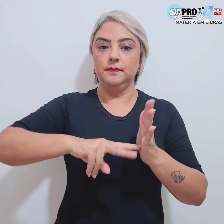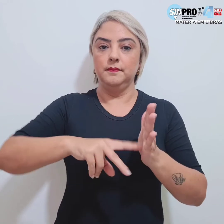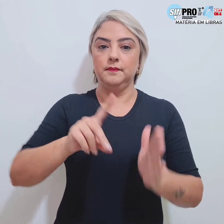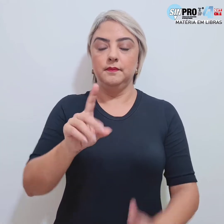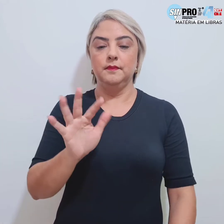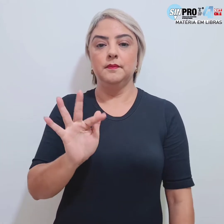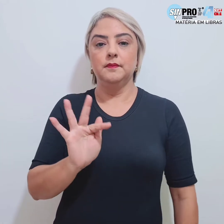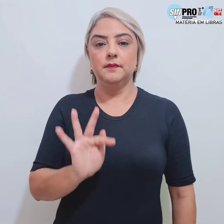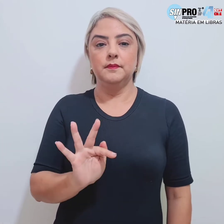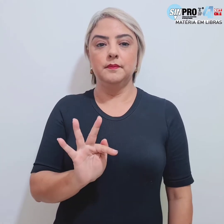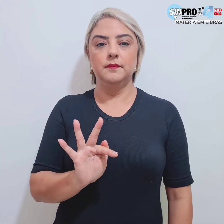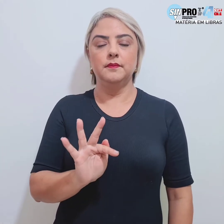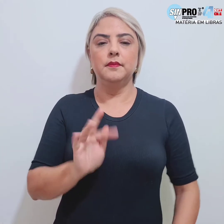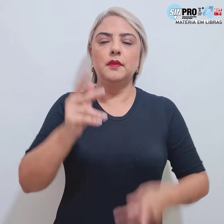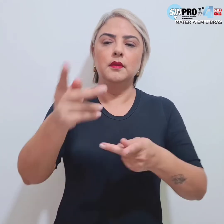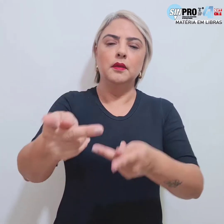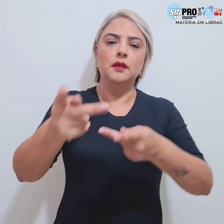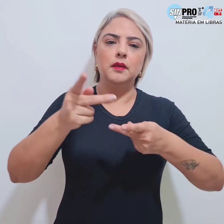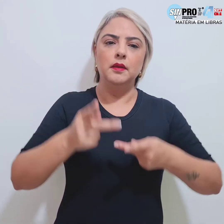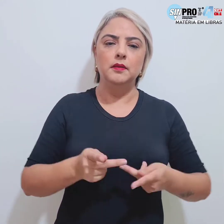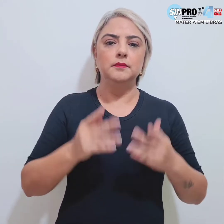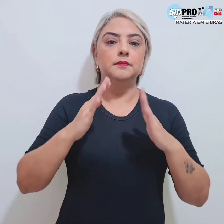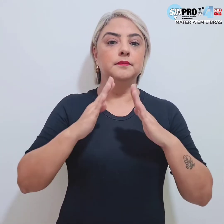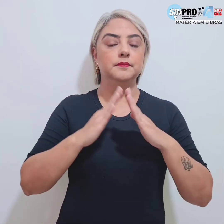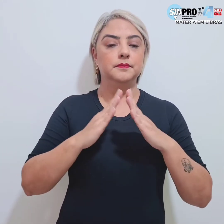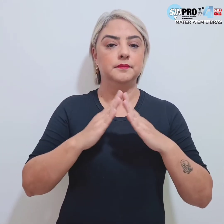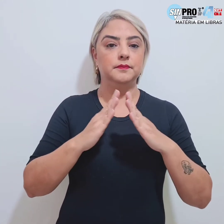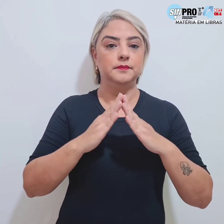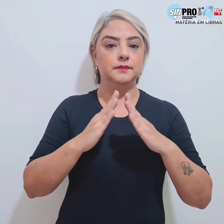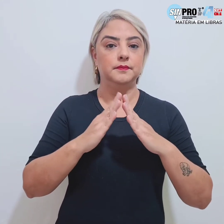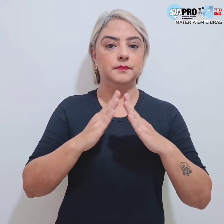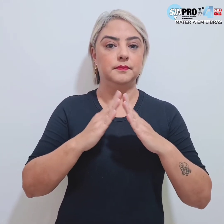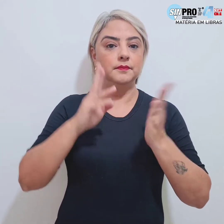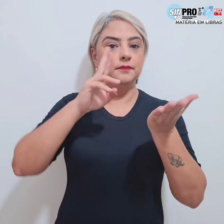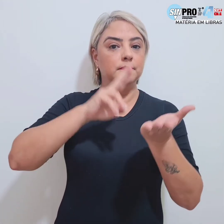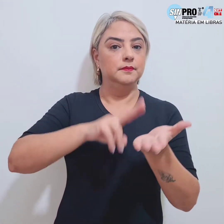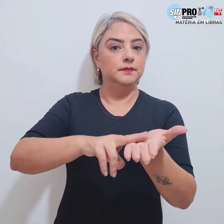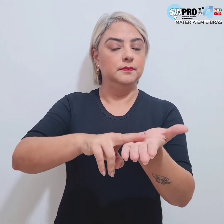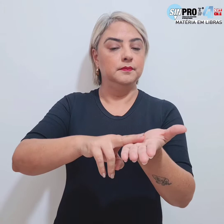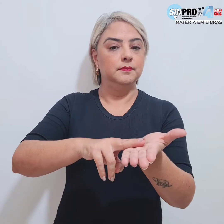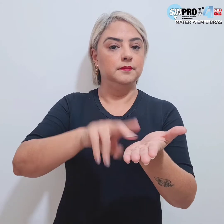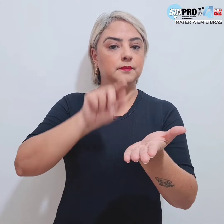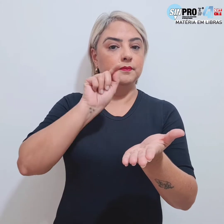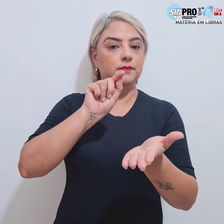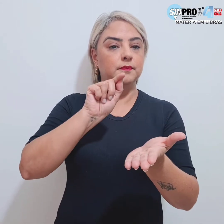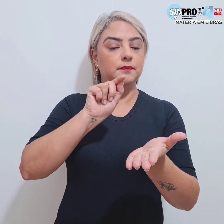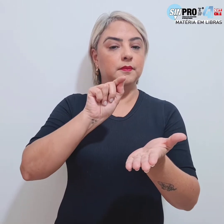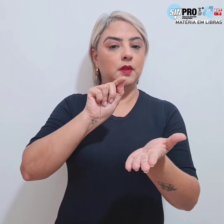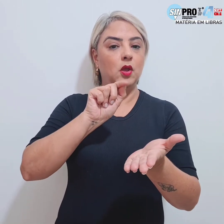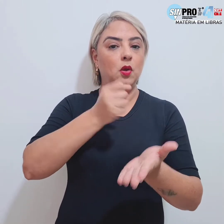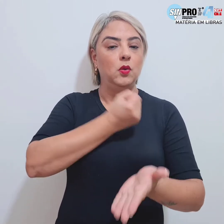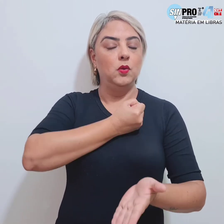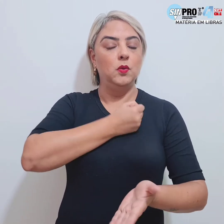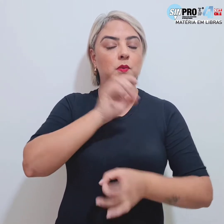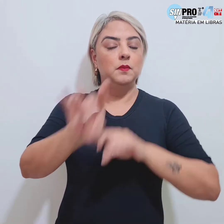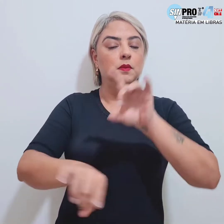Simpro-DF receberam em sua casa, via correios, a edição especial da Folha do